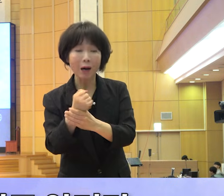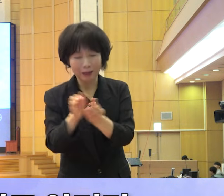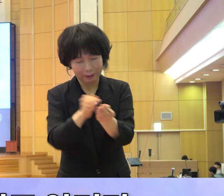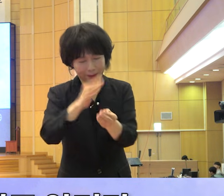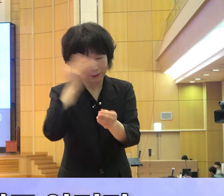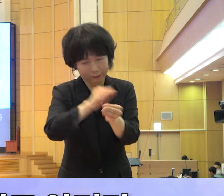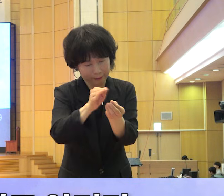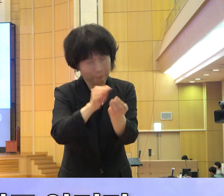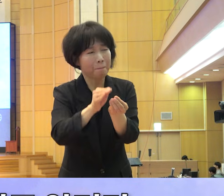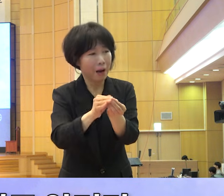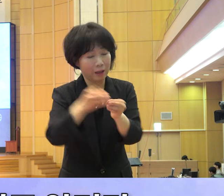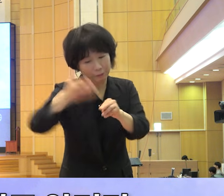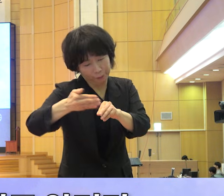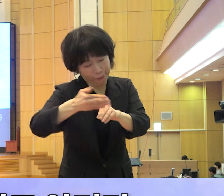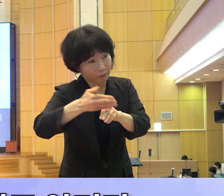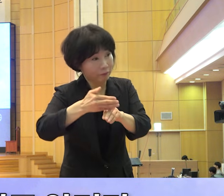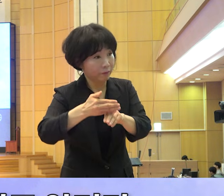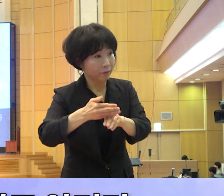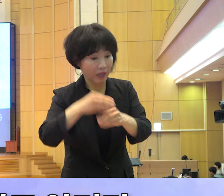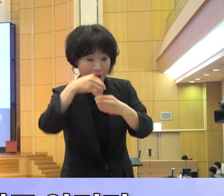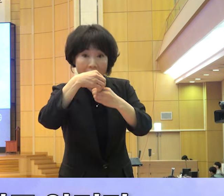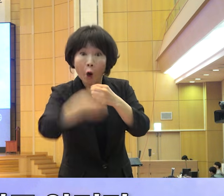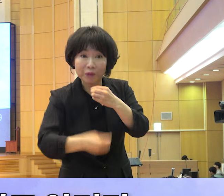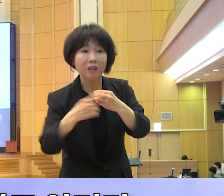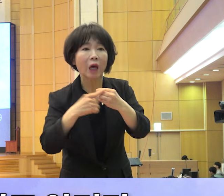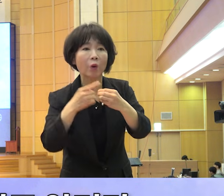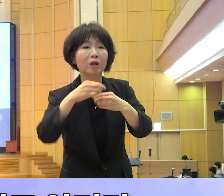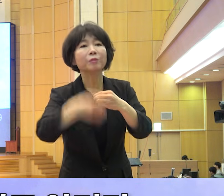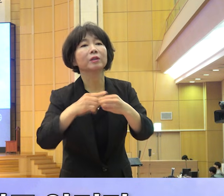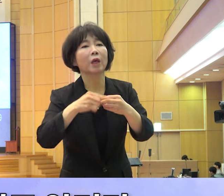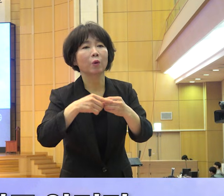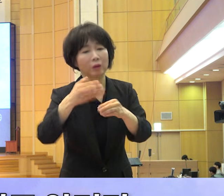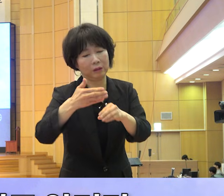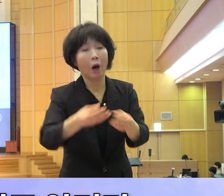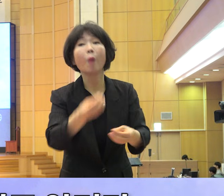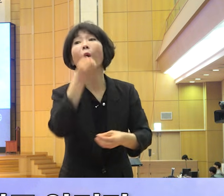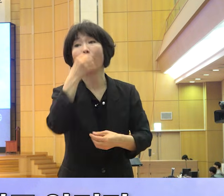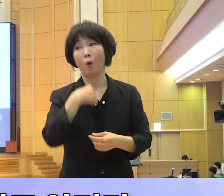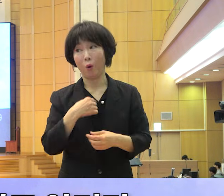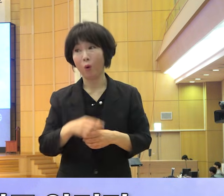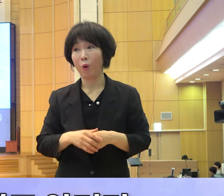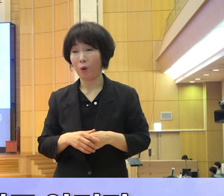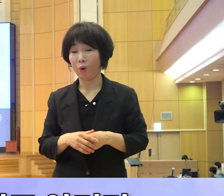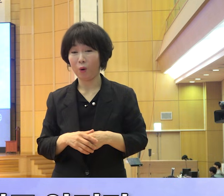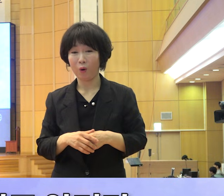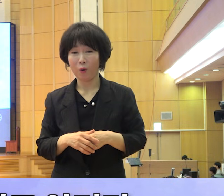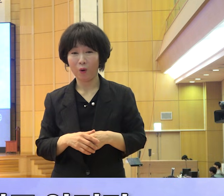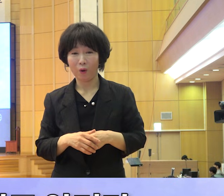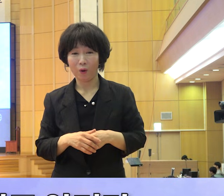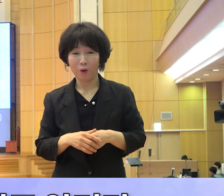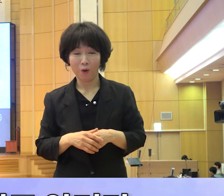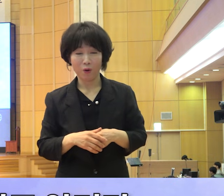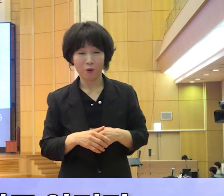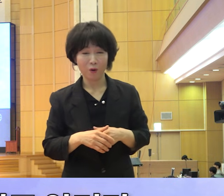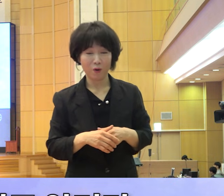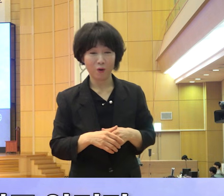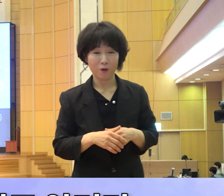귤은 껍질채로 안 먹지만 사과라든지 뭐 이런 건 껍질채로 먹으니까 그거 씌워가지고 딱 자르다